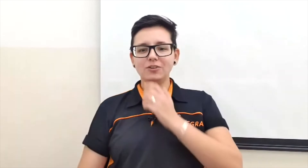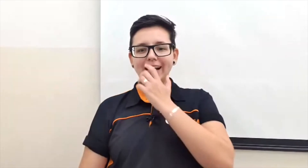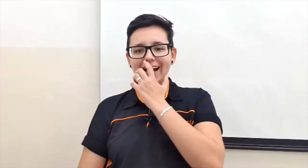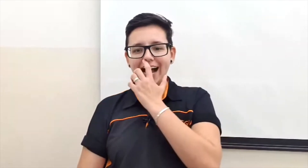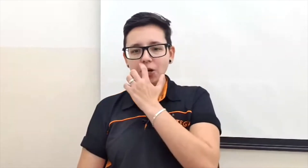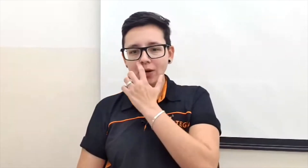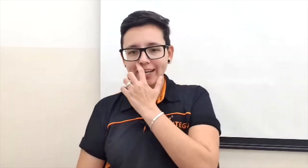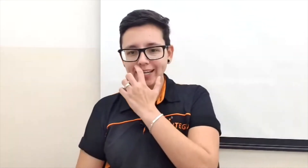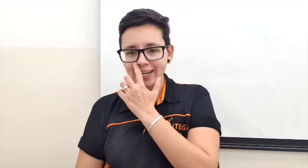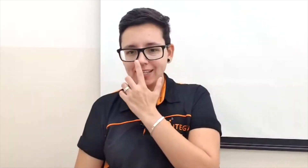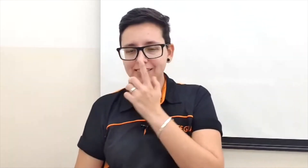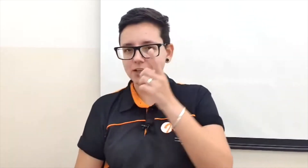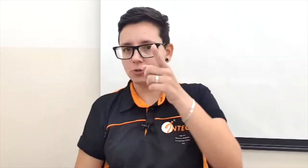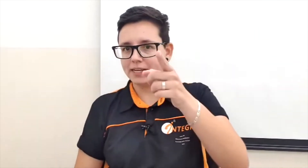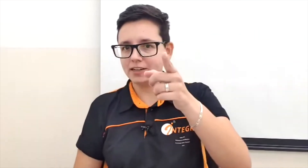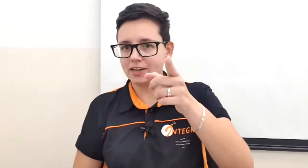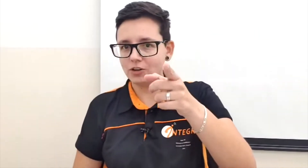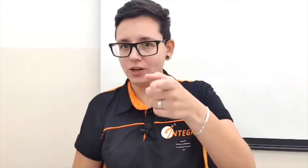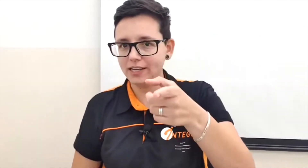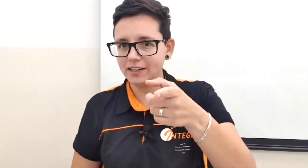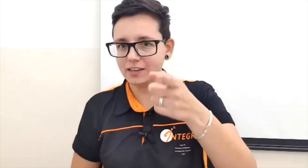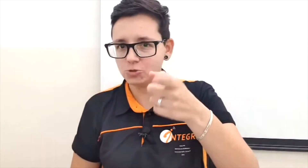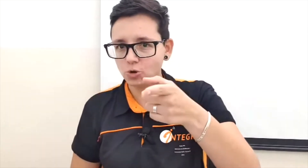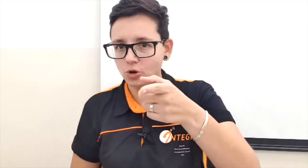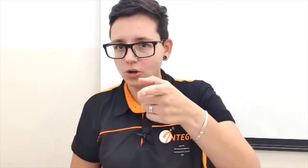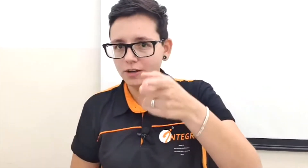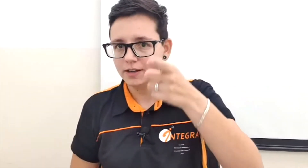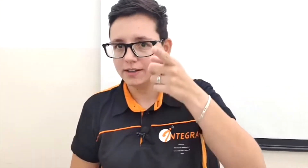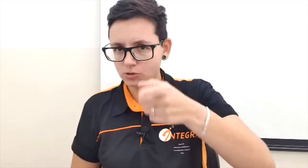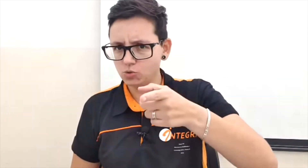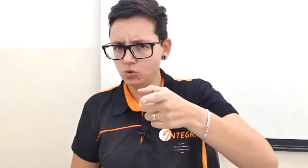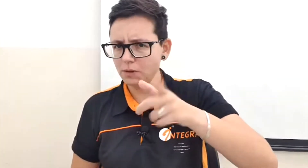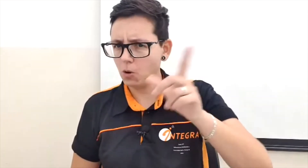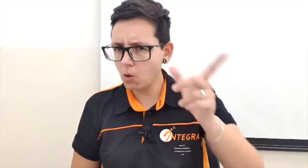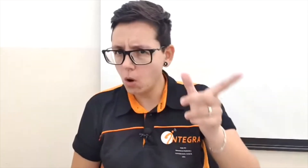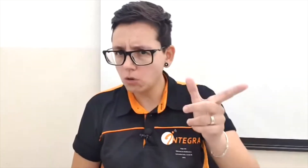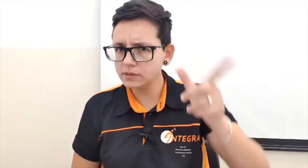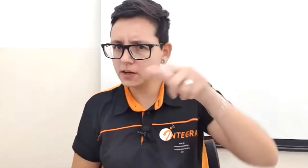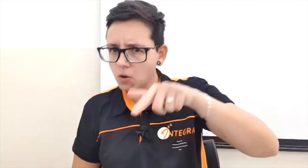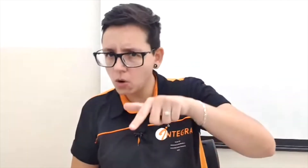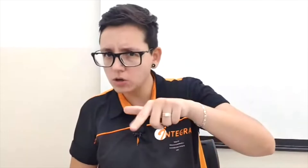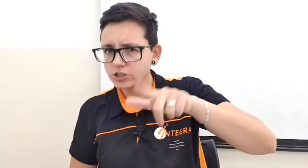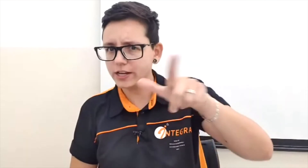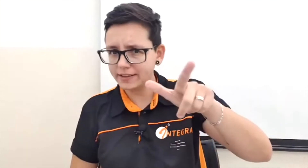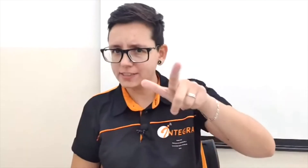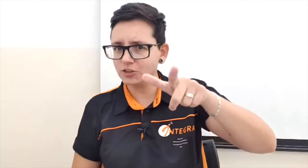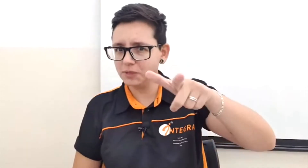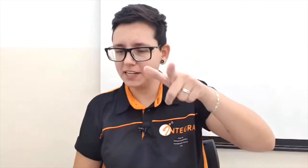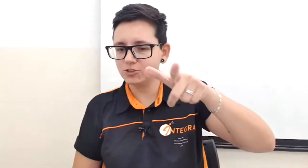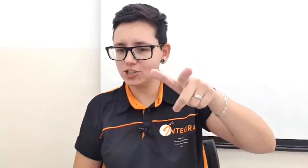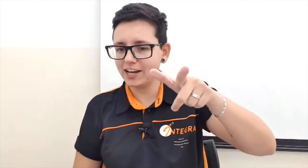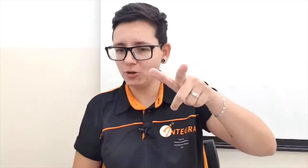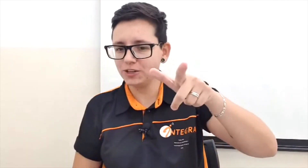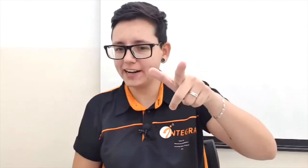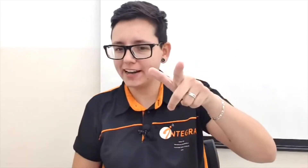da Caroline. Se eu não me engano, a Caroline entrou na turma ou ontem ou hoje, hein? Se eu não me engano, já é aluna, né,